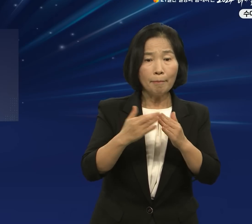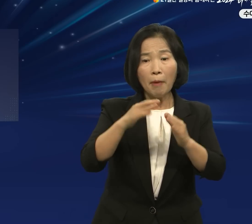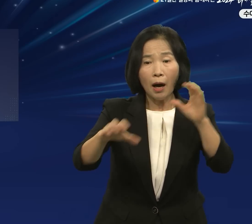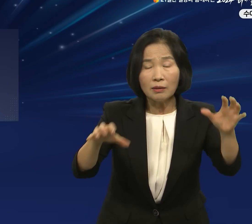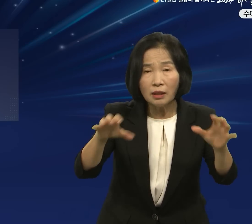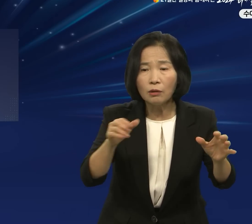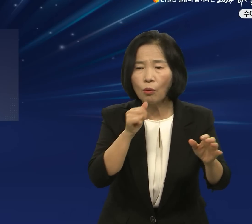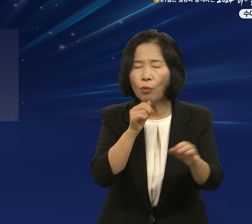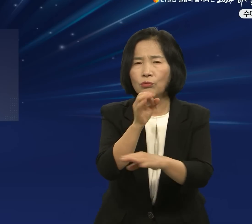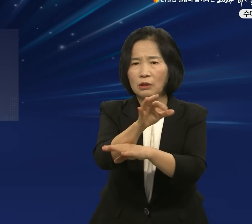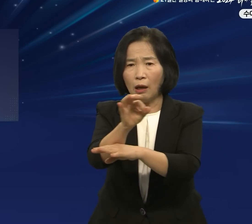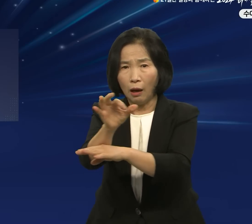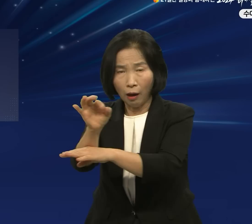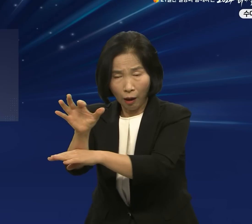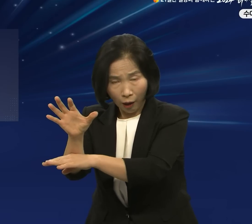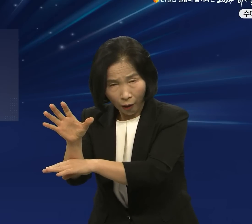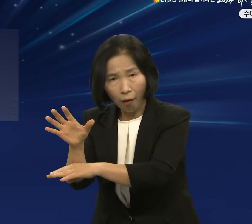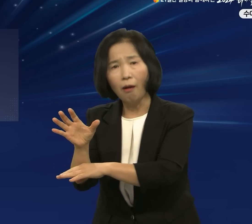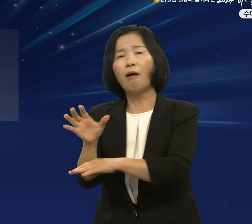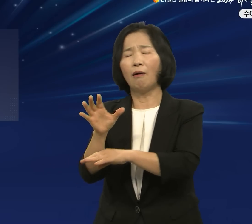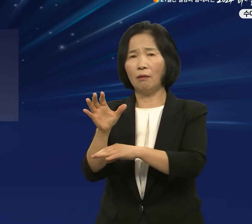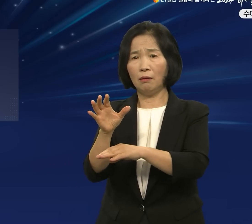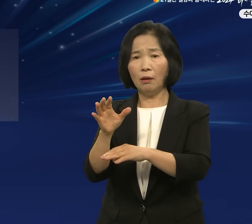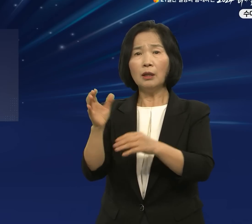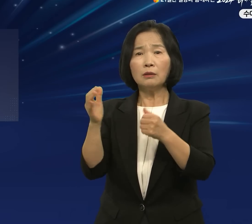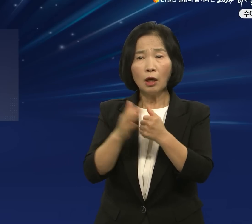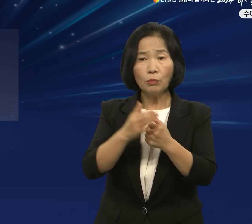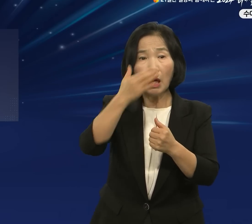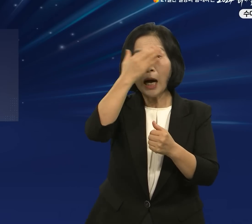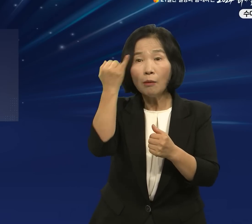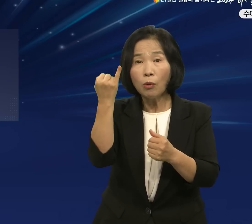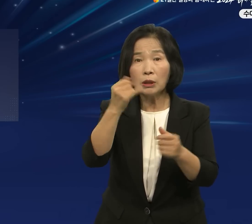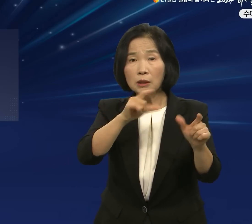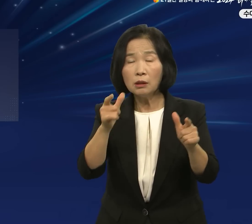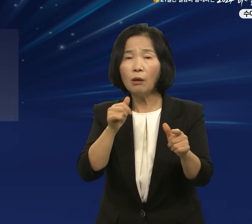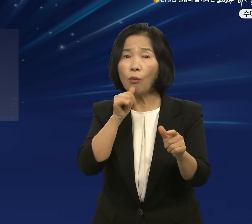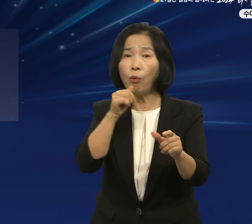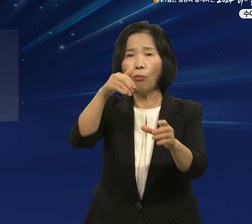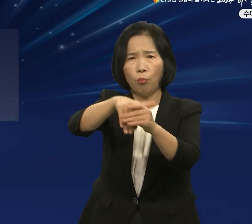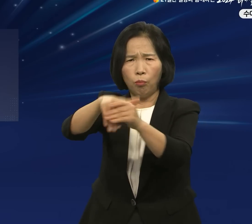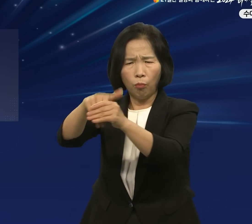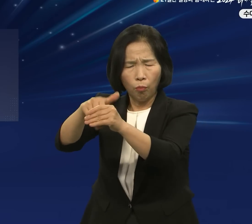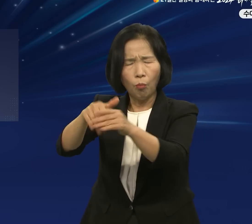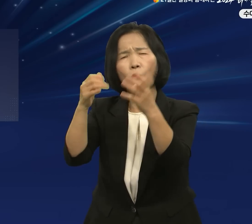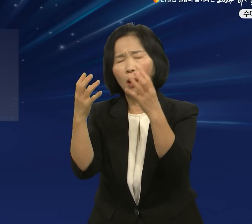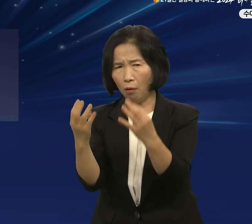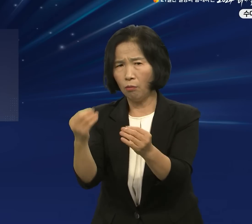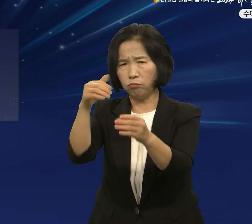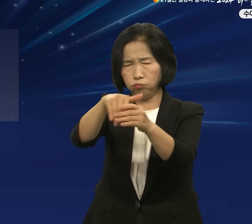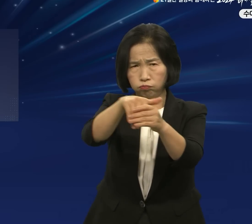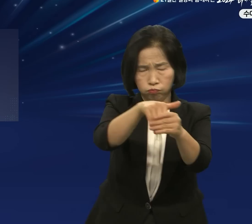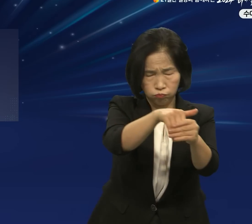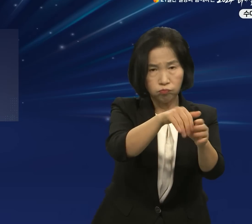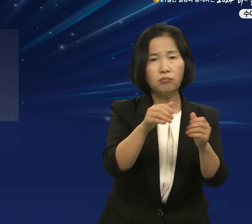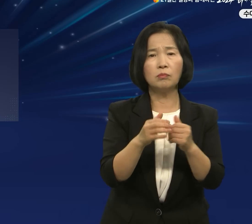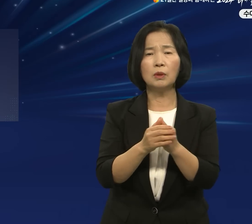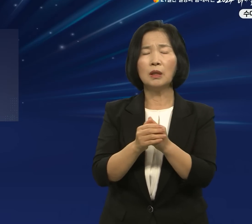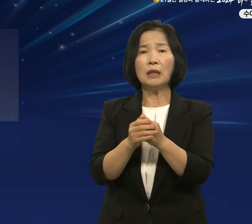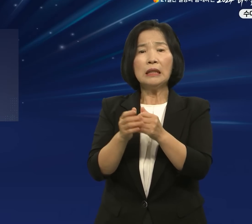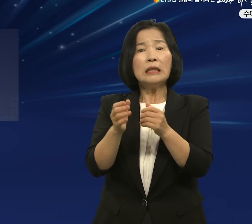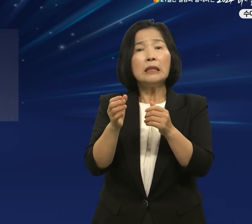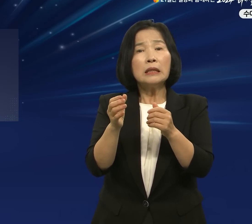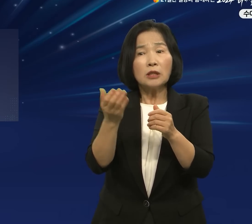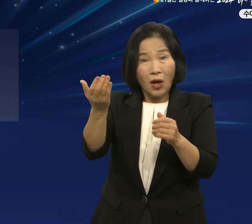팔려고 할머니들이 농사를 많이 짓습니다. 그리고 시장에 그 콩을 들고